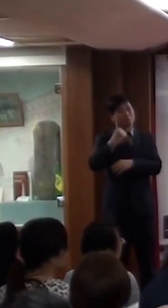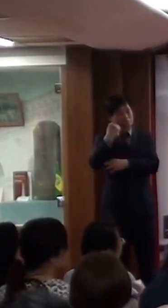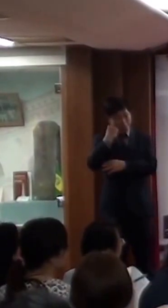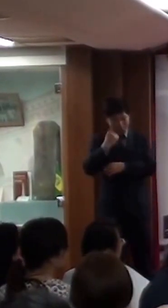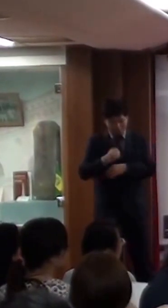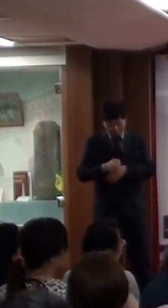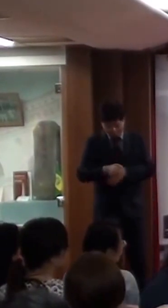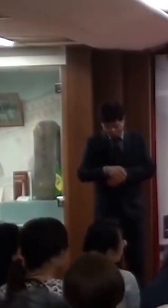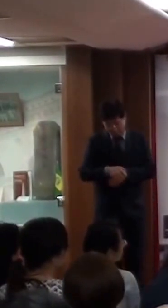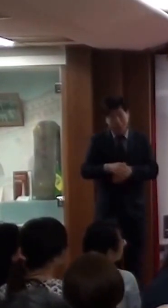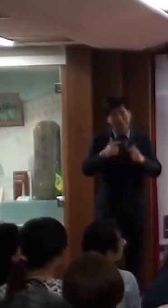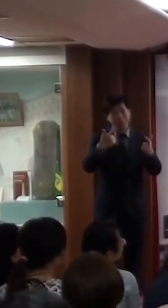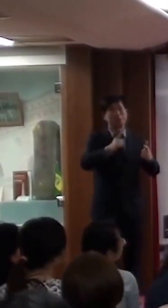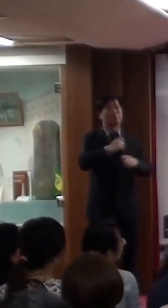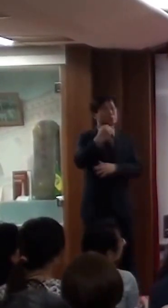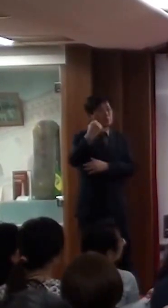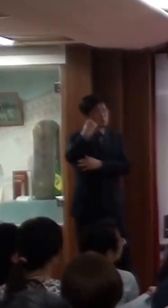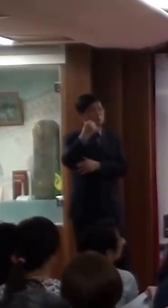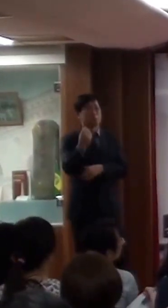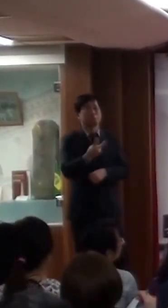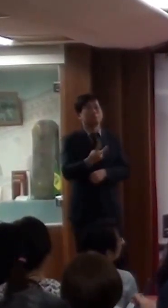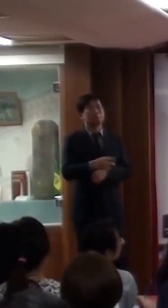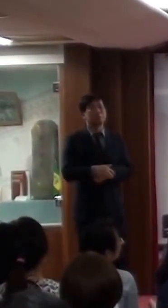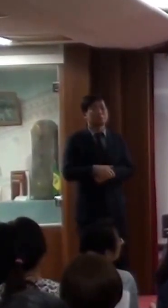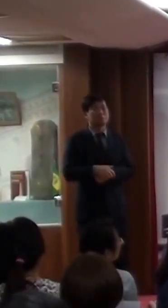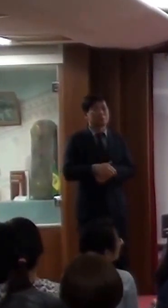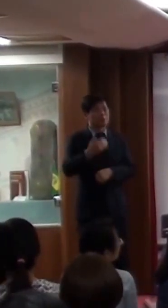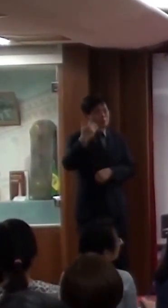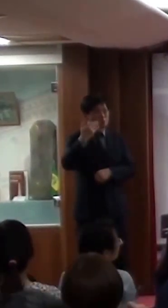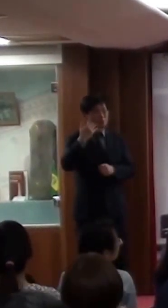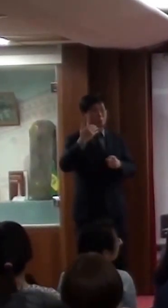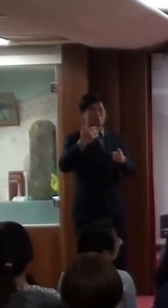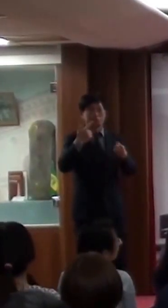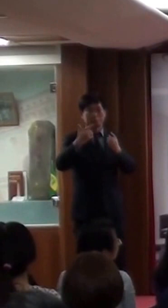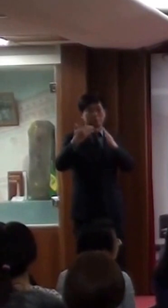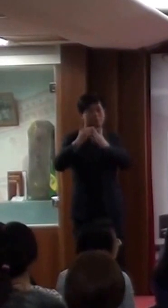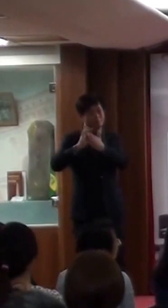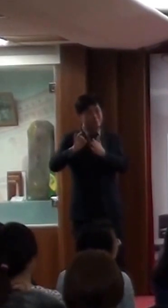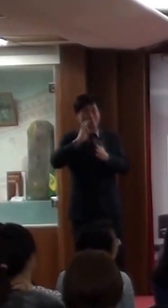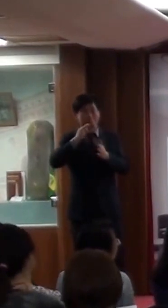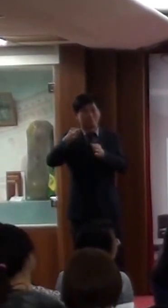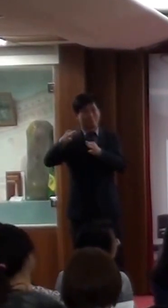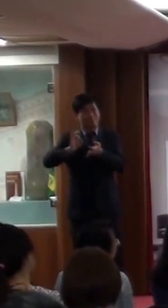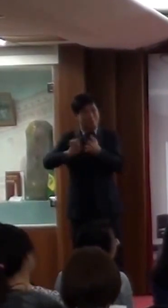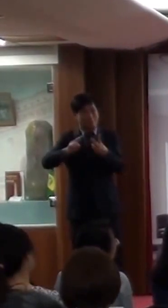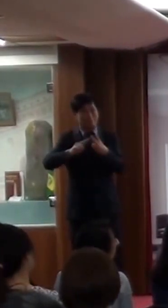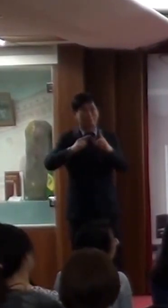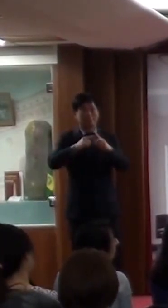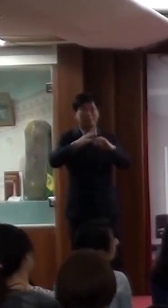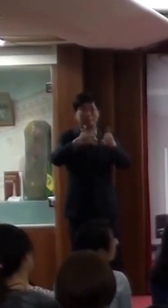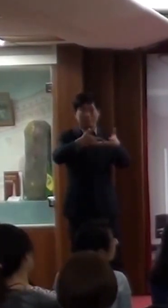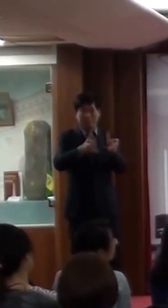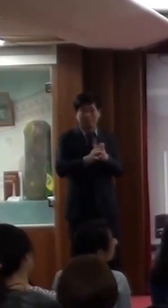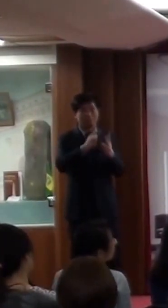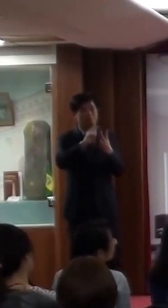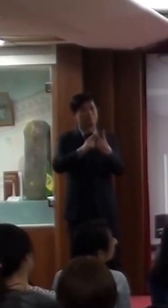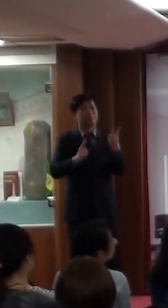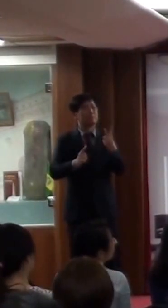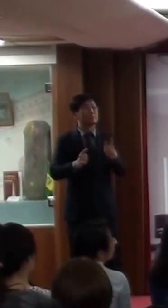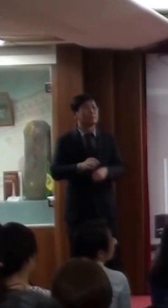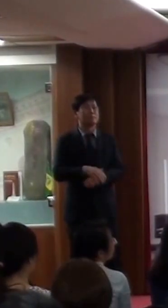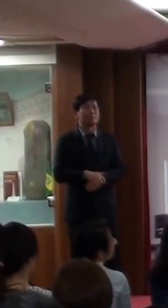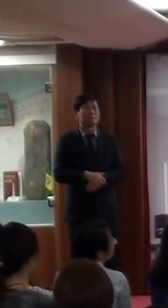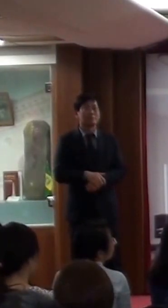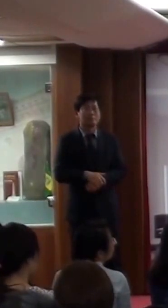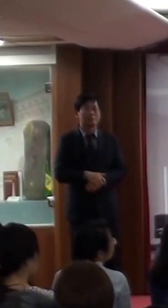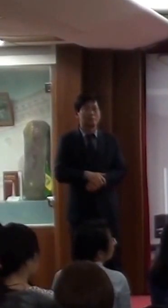者是非自住；而非住家用包括有营业用以及人民团体的这样的非营业等等哦。